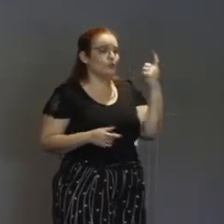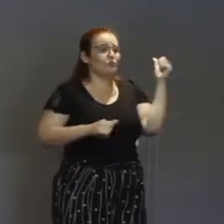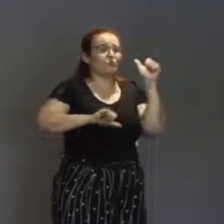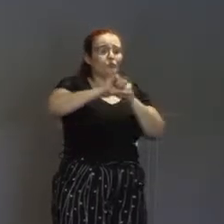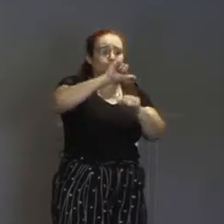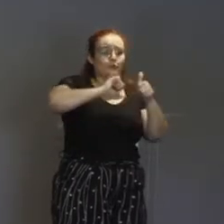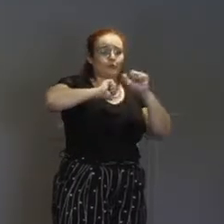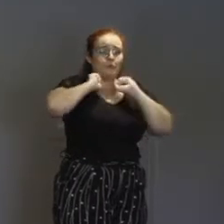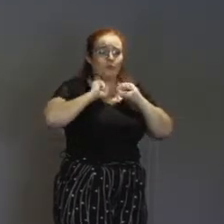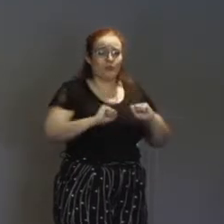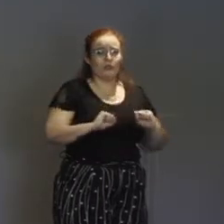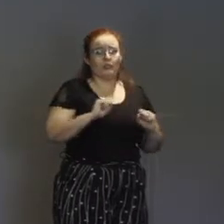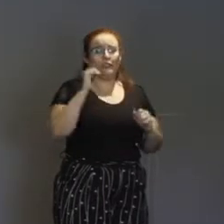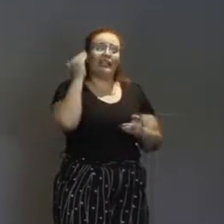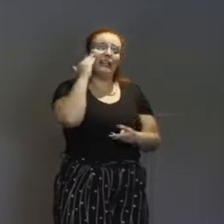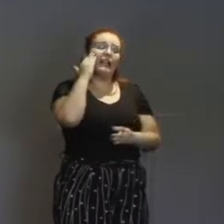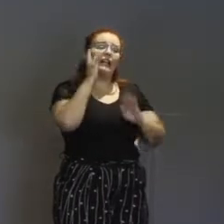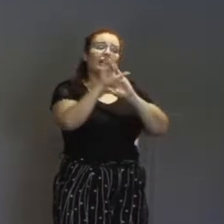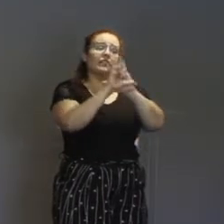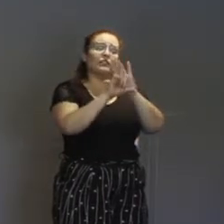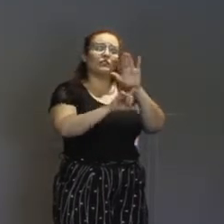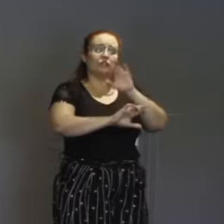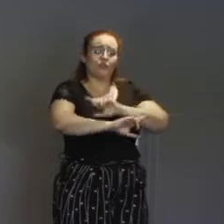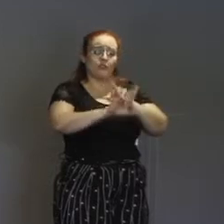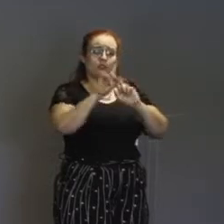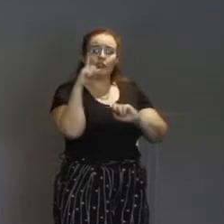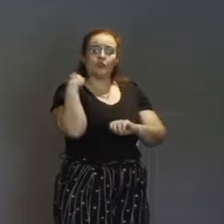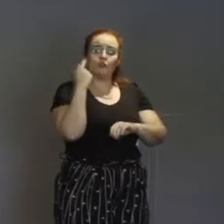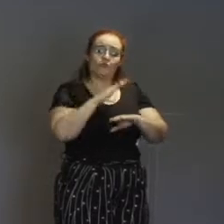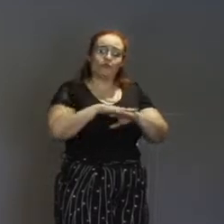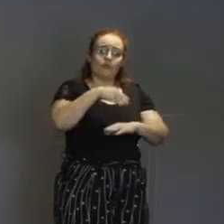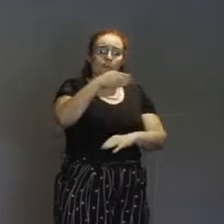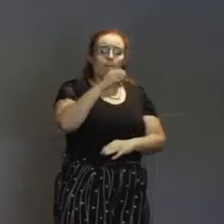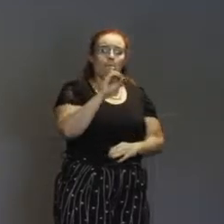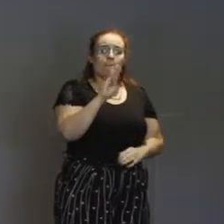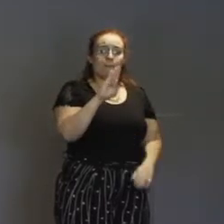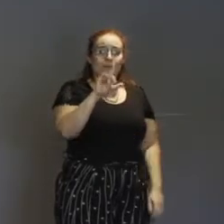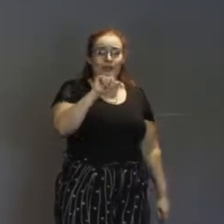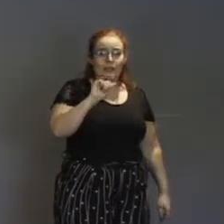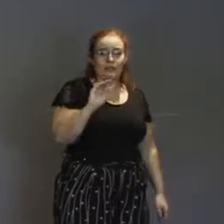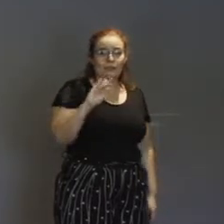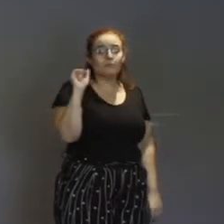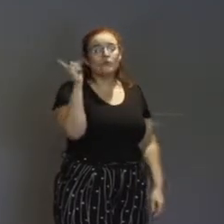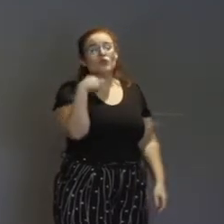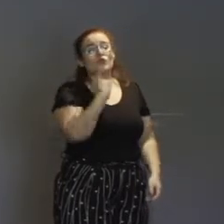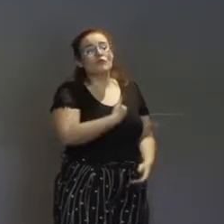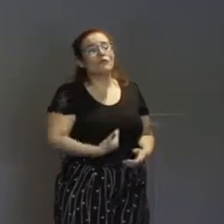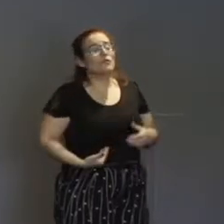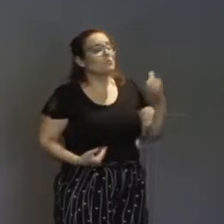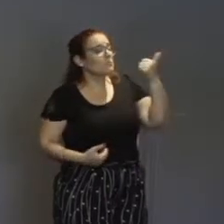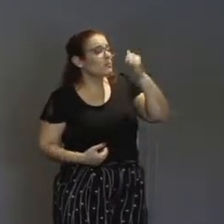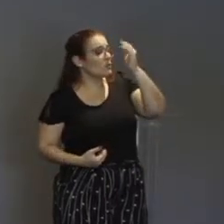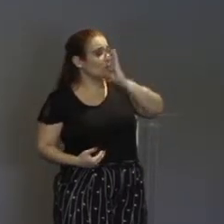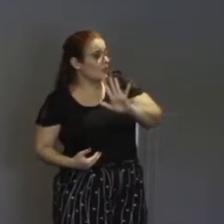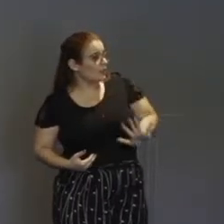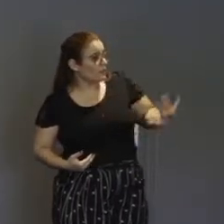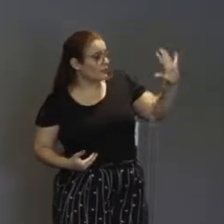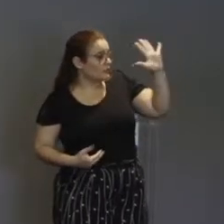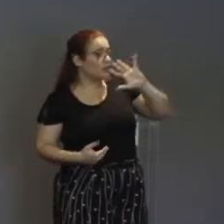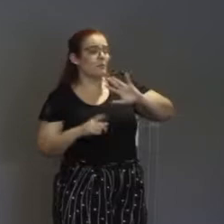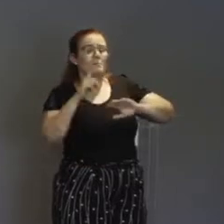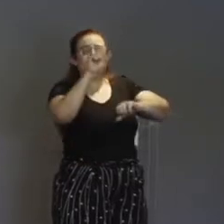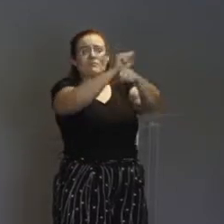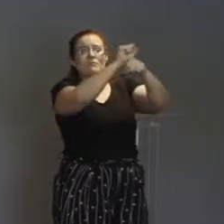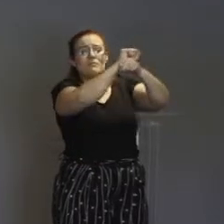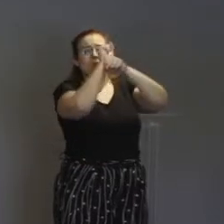diferente. A gente fez isso no Mobilab, nós somos o primeiro governo a contratar startup do Brasil, e tem um monte de gente esperando para ver se eu vou para a cadeia ou não,